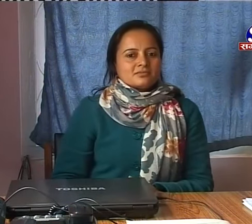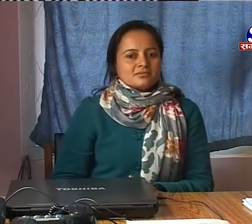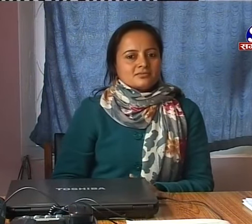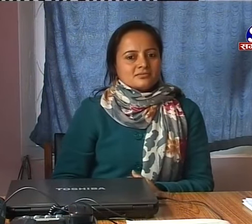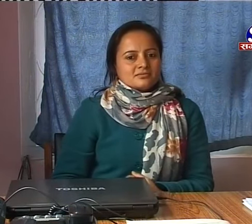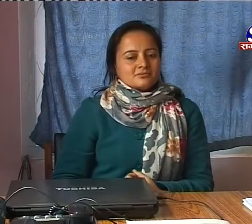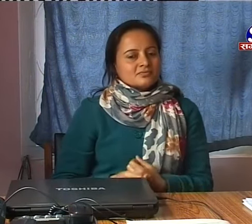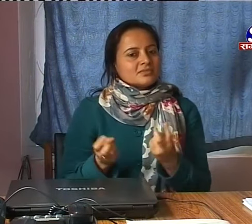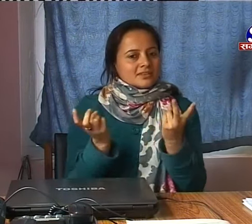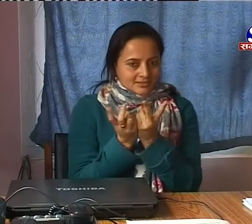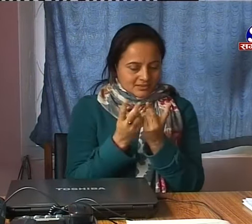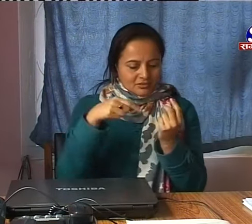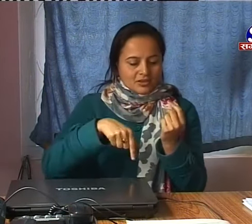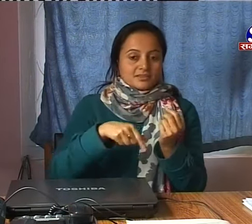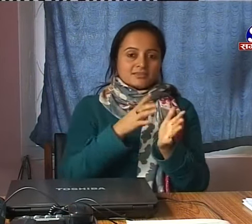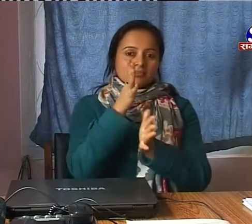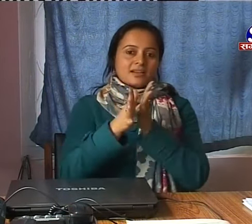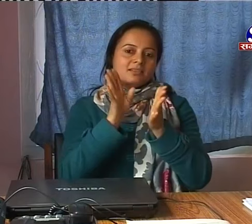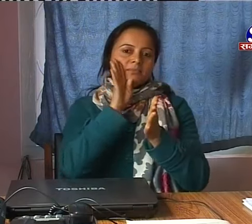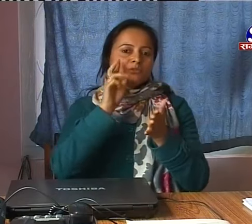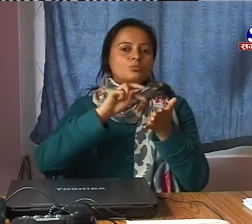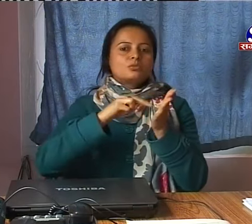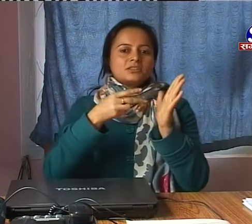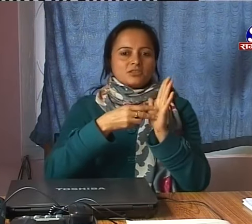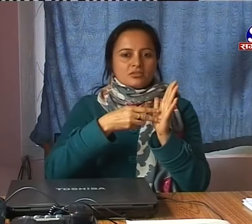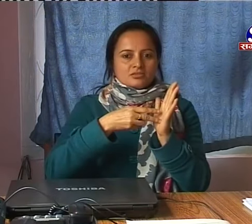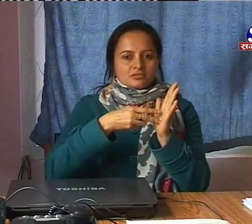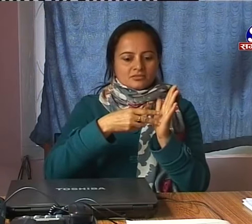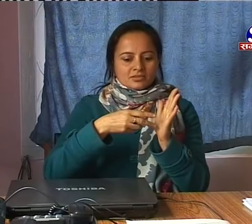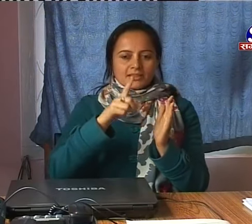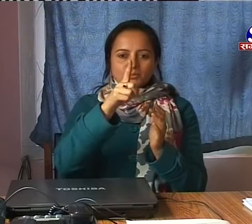लागि बहिरा स्कुलको लागि पनि हामी पहल गरिरहेको छौँ। त्यस्तै गरेर अहिले साङ्केतिक भाषा